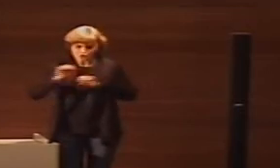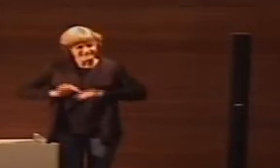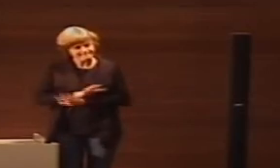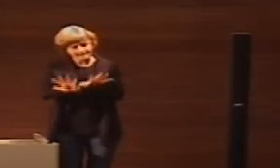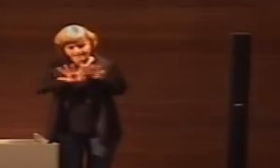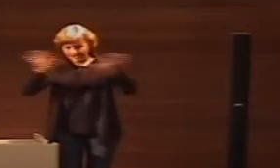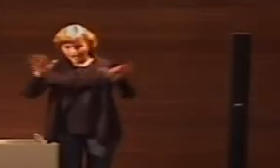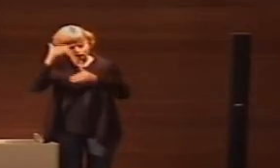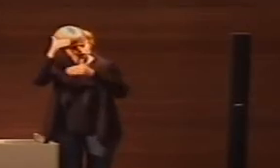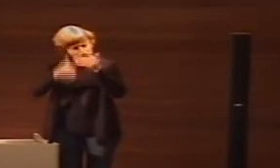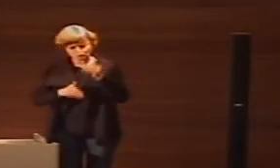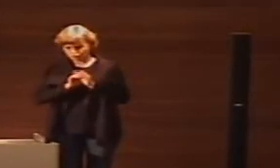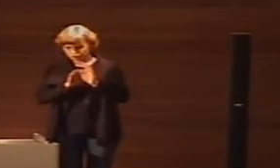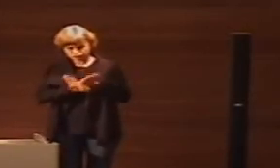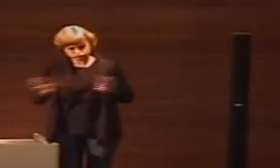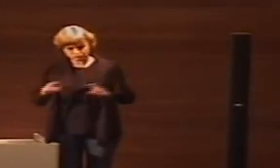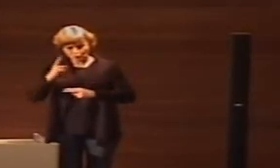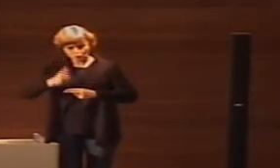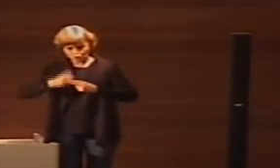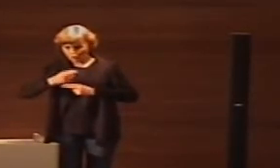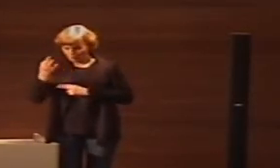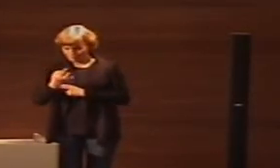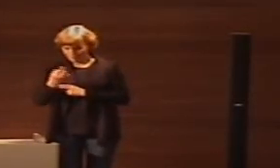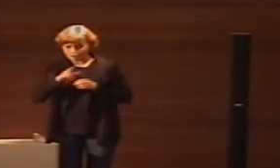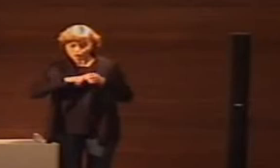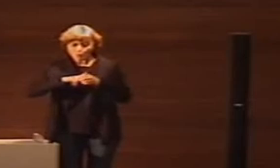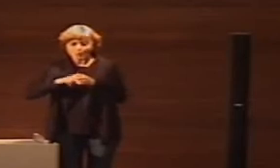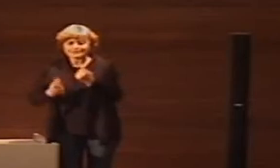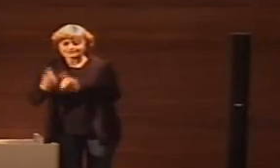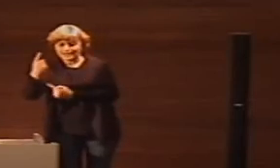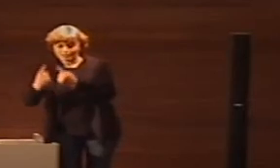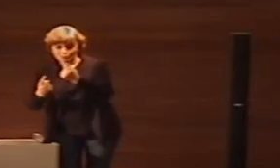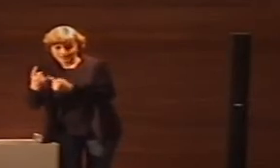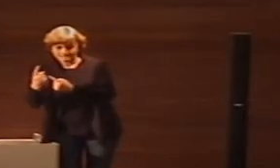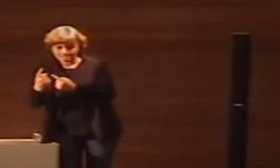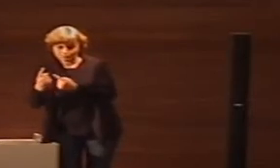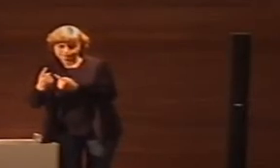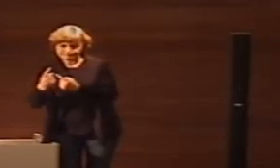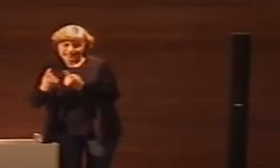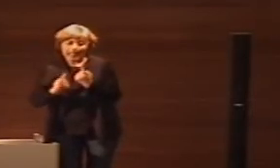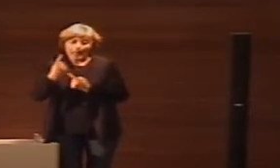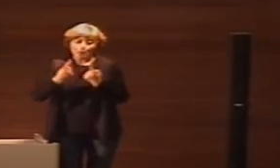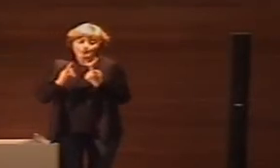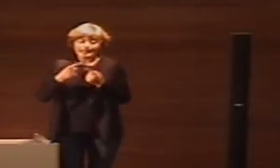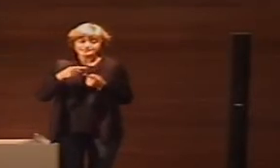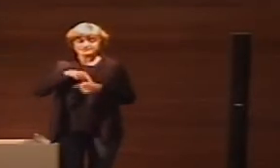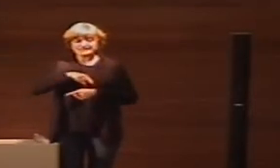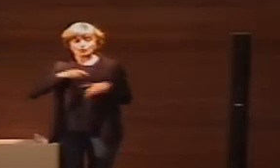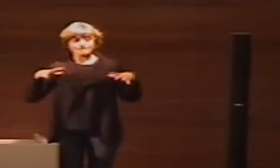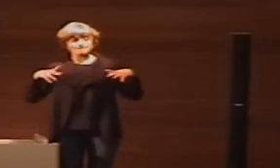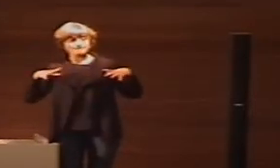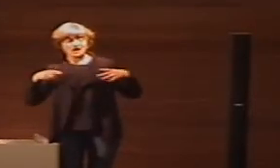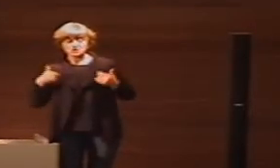de actuación no son municipales, son del Estado y de las comunidades autónomas que en gran medida están de vacaciones en esta materia, pero aún